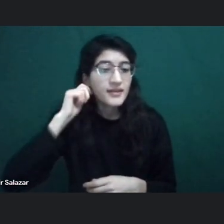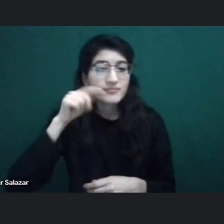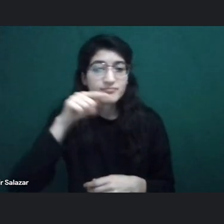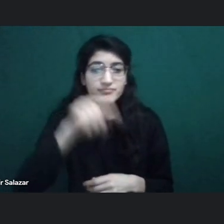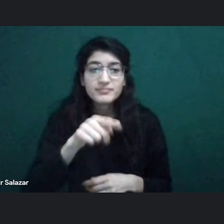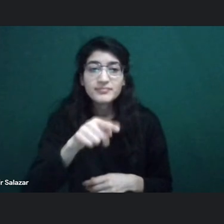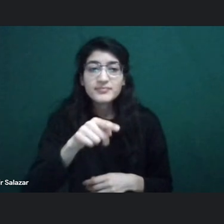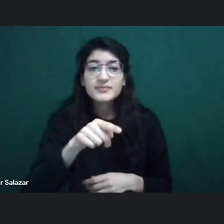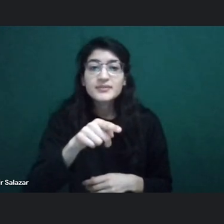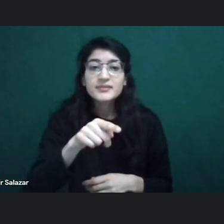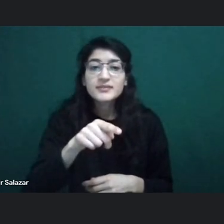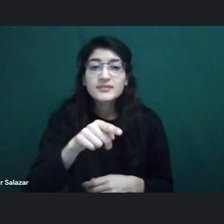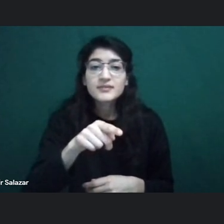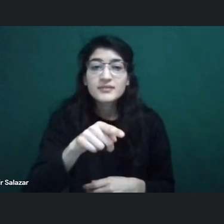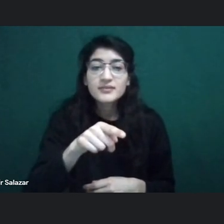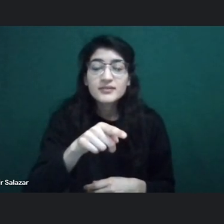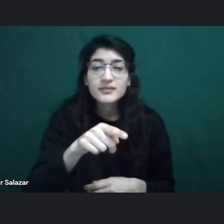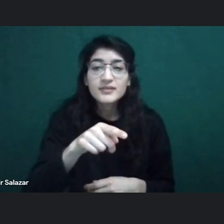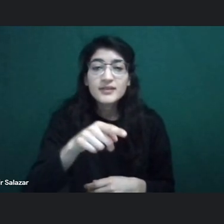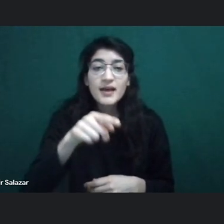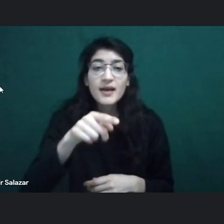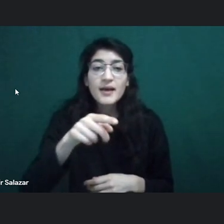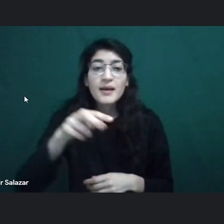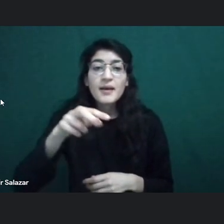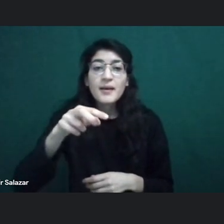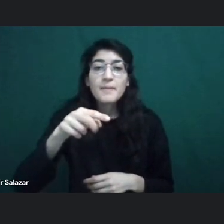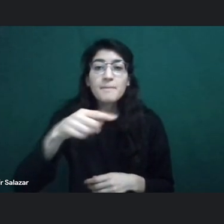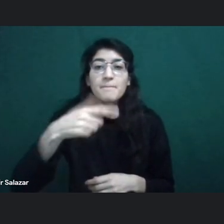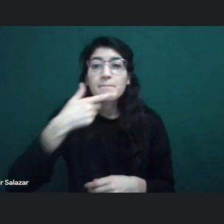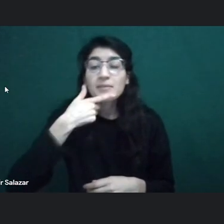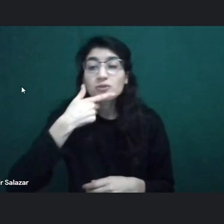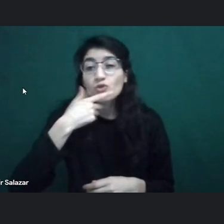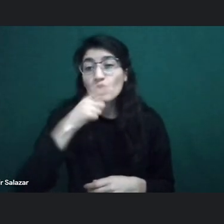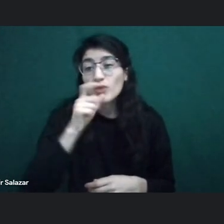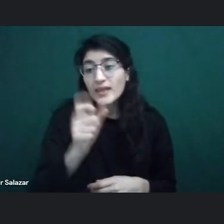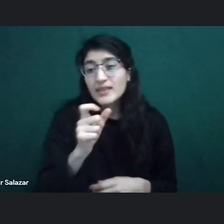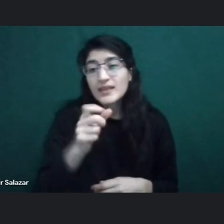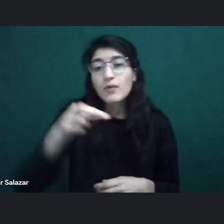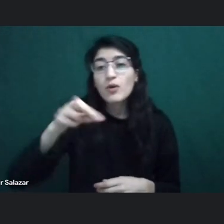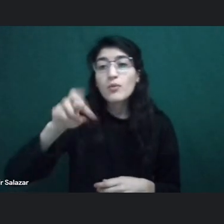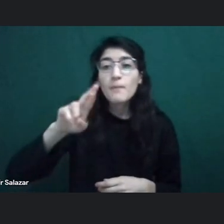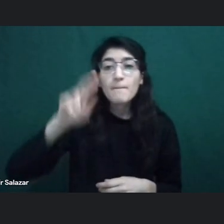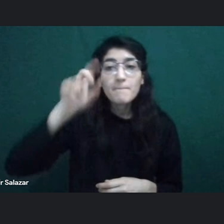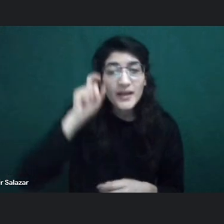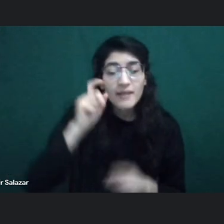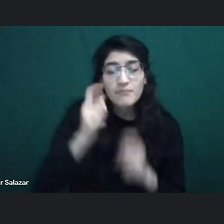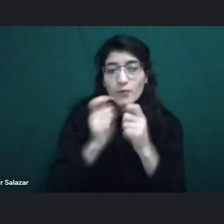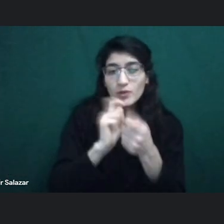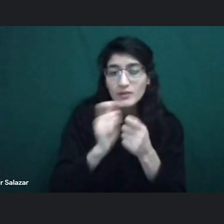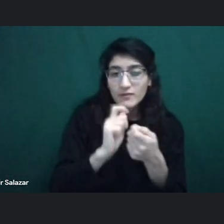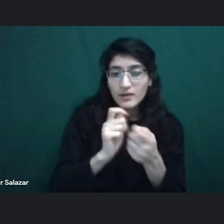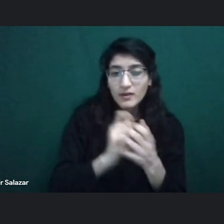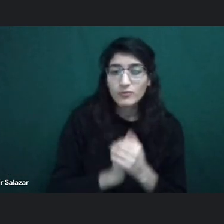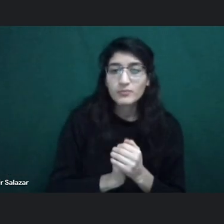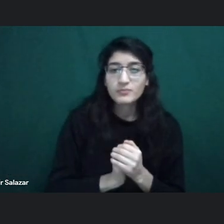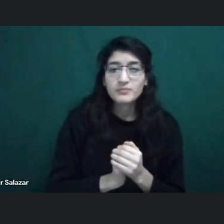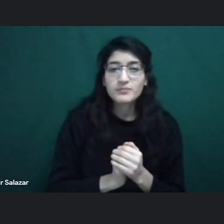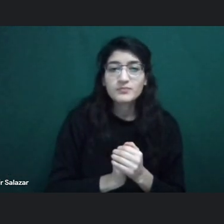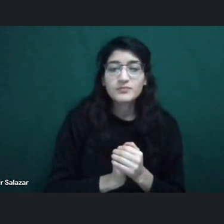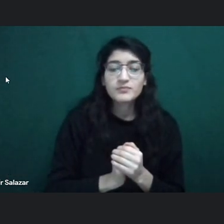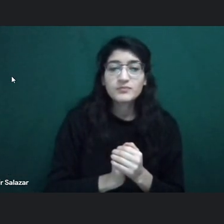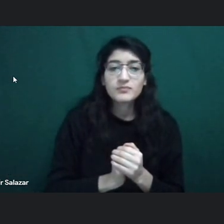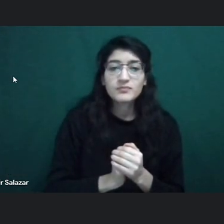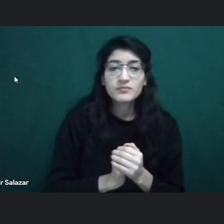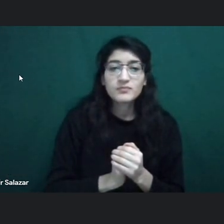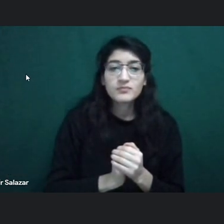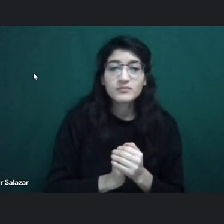Premodificador, muy bien. Es un sustantivo premodificador, muy bien. Y acá tenemos después, the main obstacle